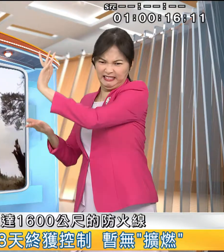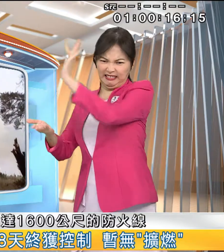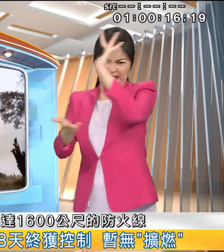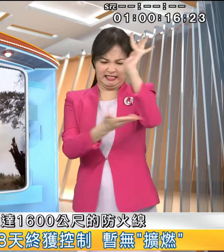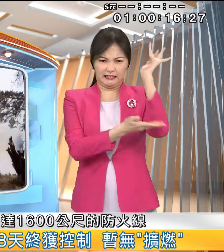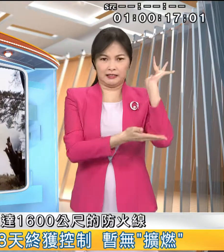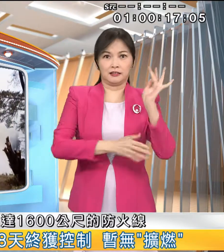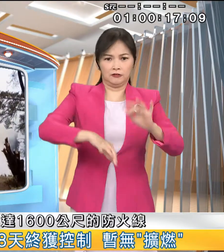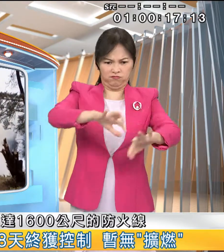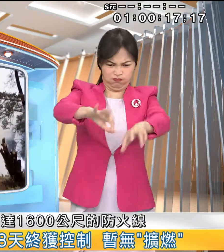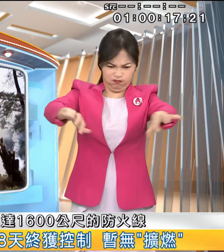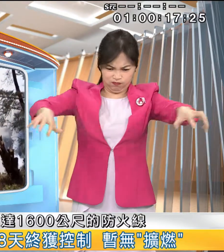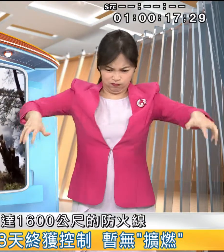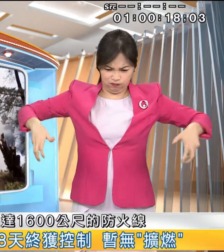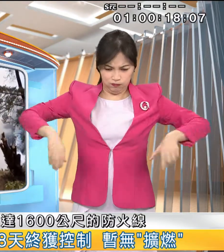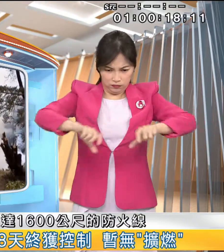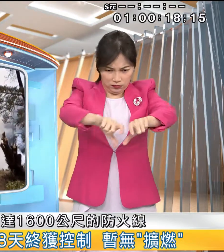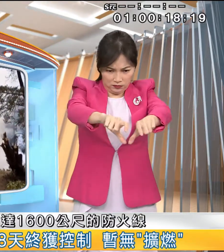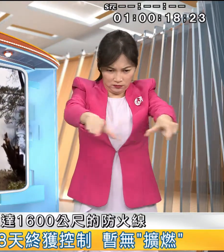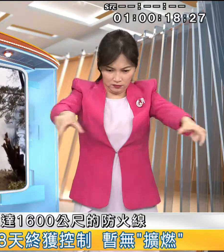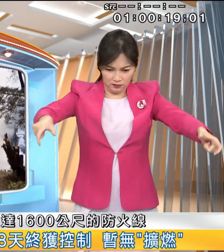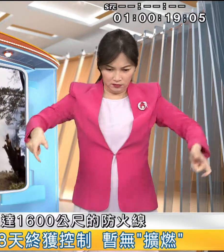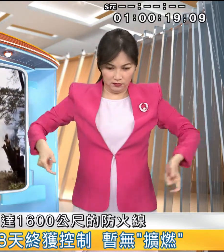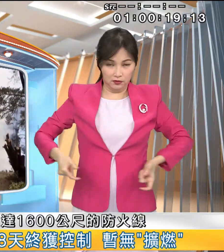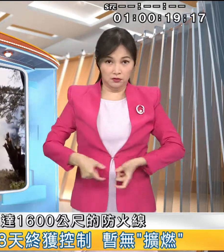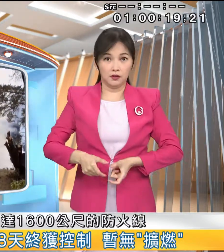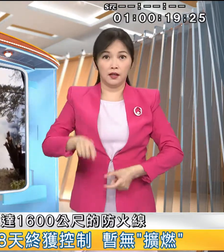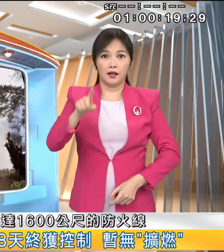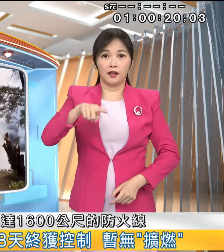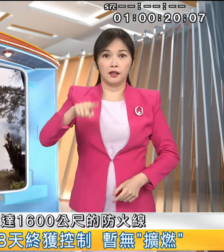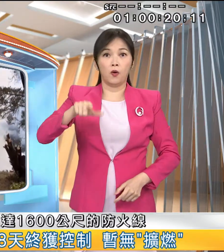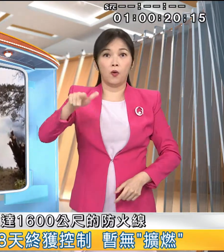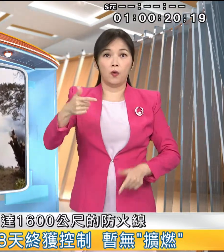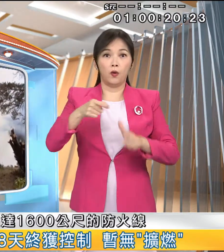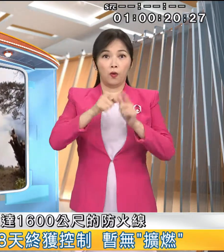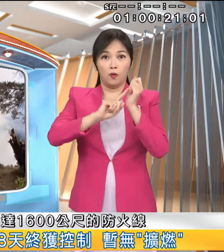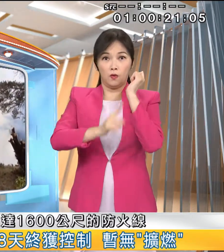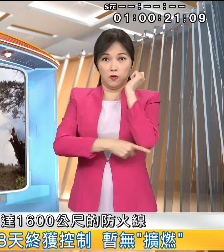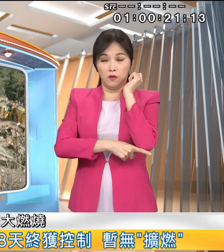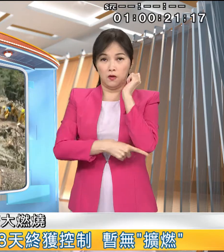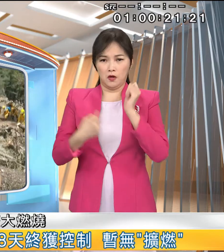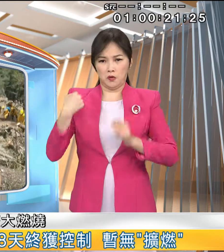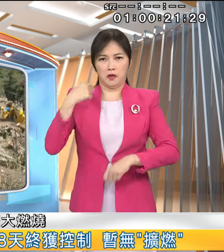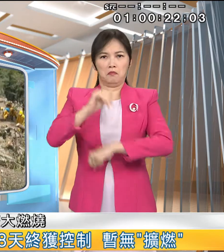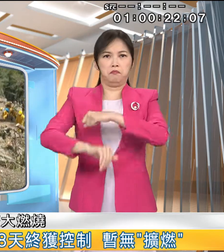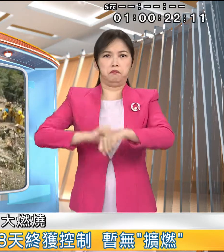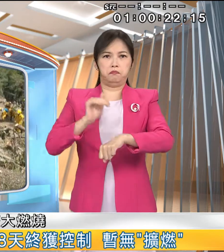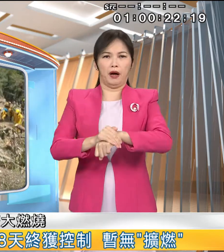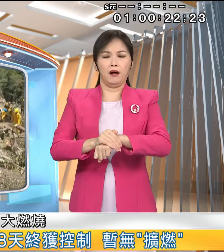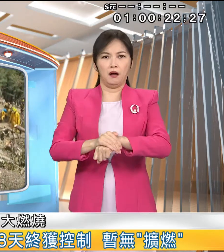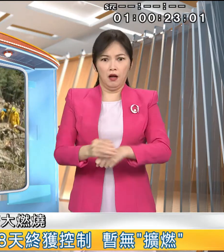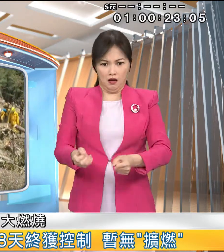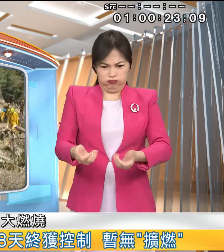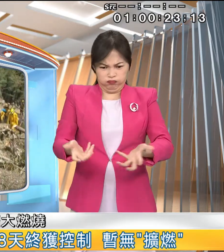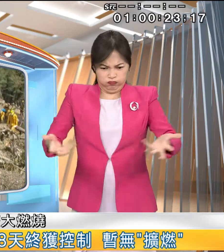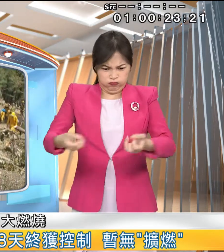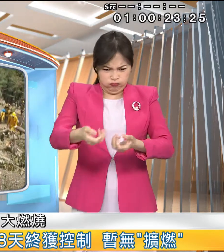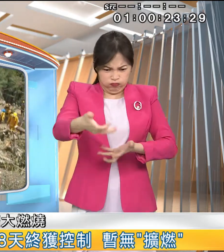成功开辟一条长达1600公尺的防火线，总算是阻挡了火势扩